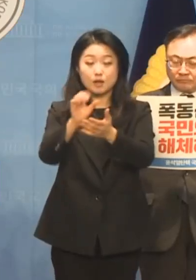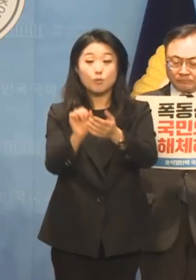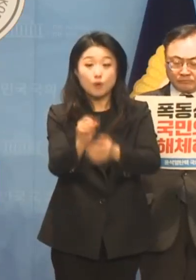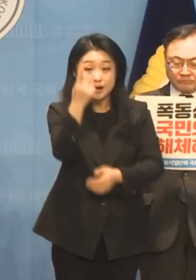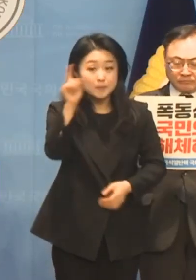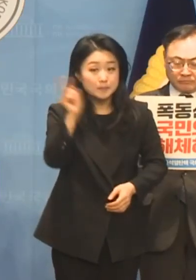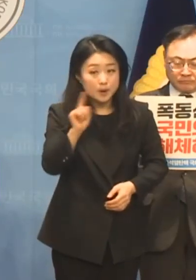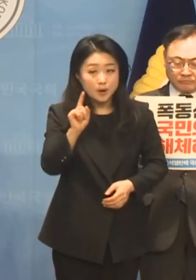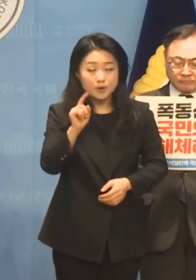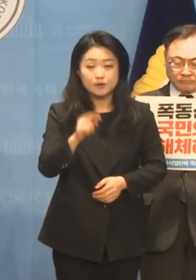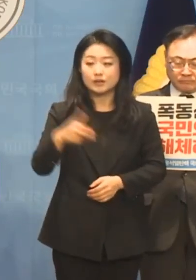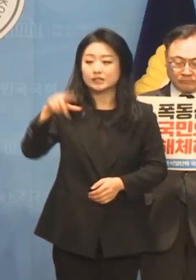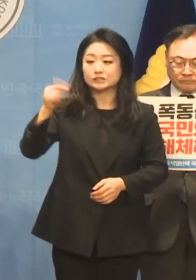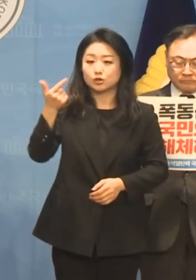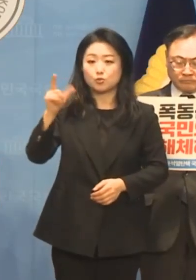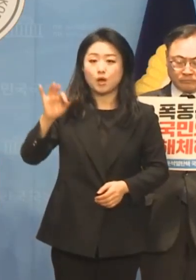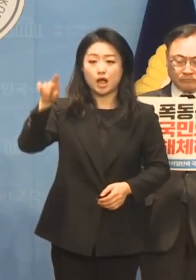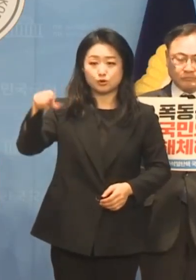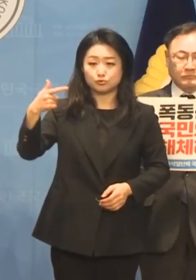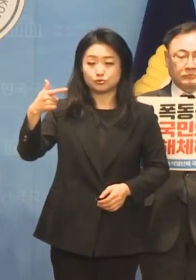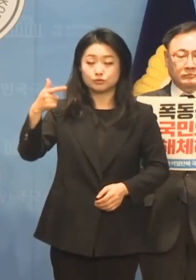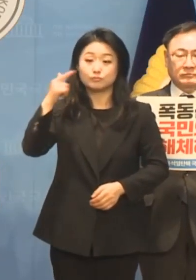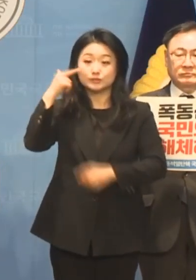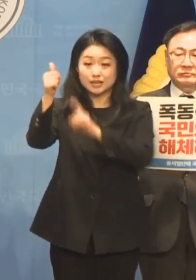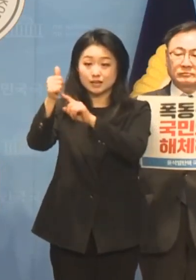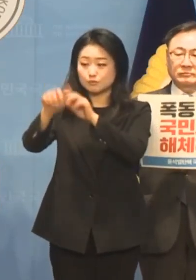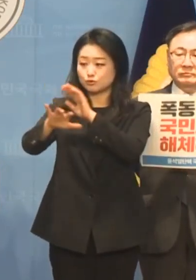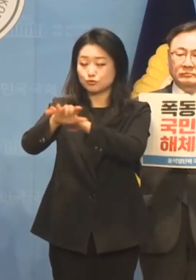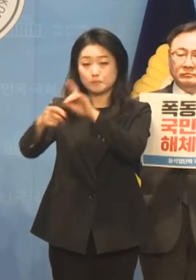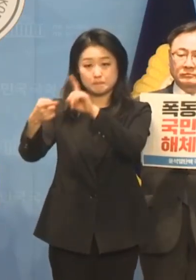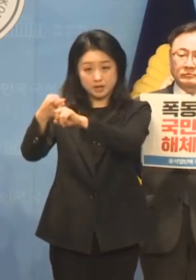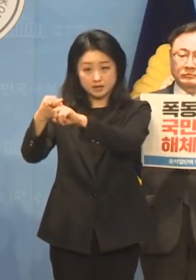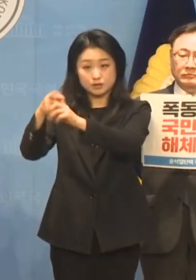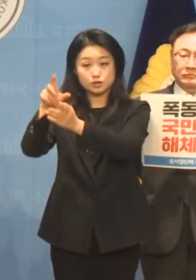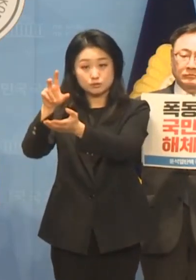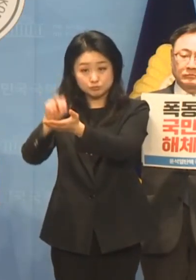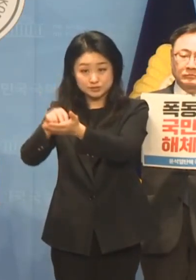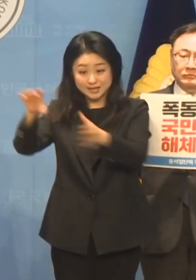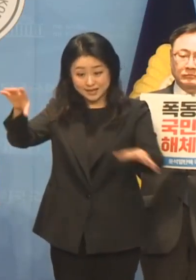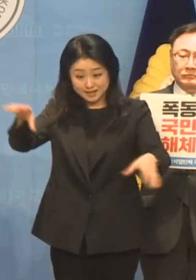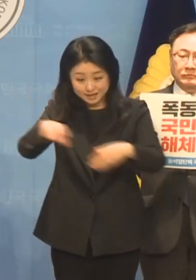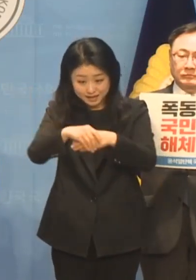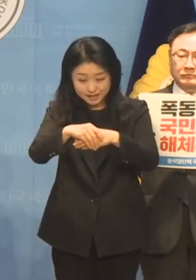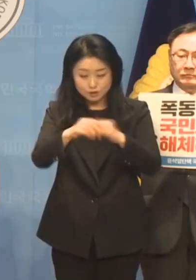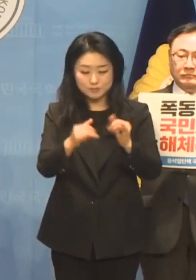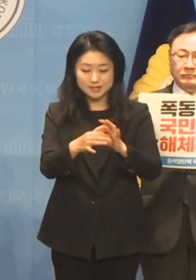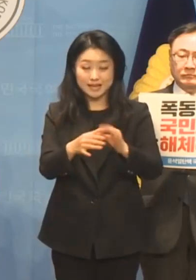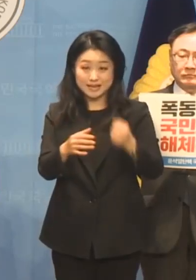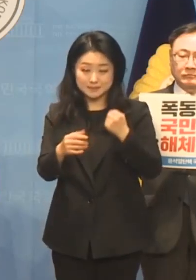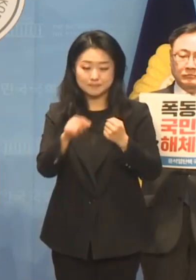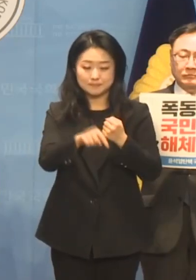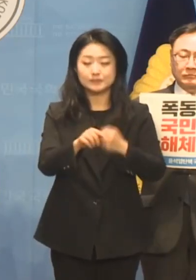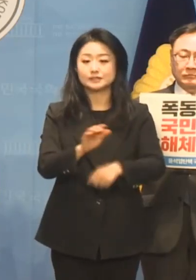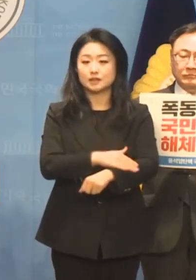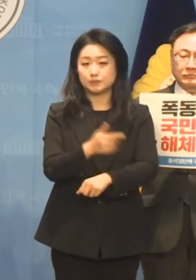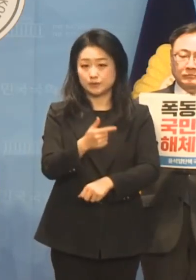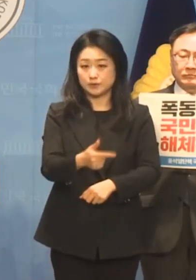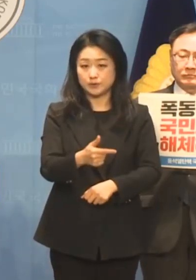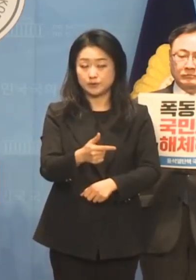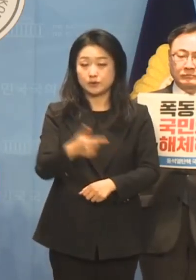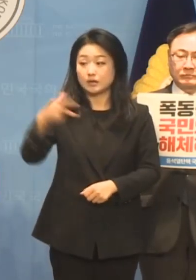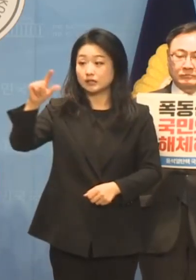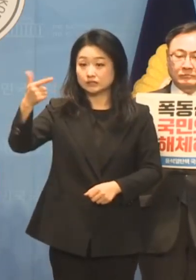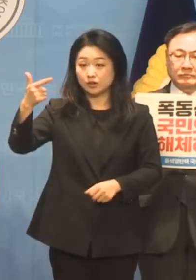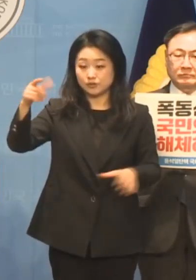원인은 전광훈과 같은 극우 파시스트와 손잡은 국민의힘에게 있습니다.